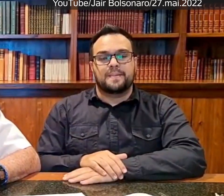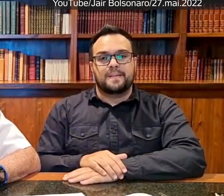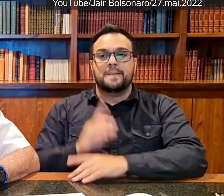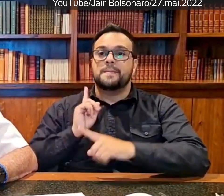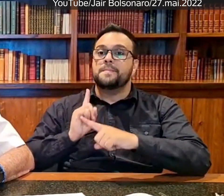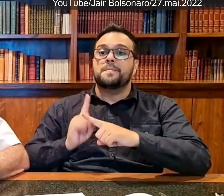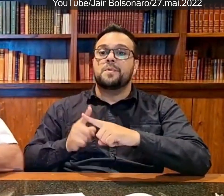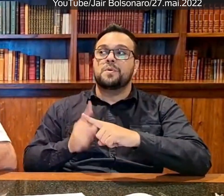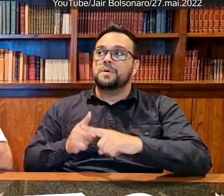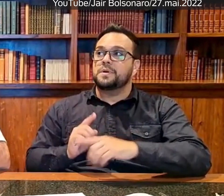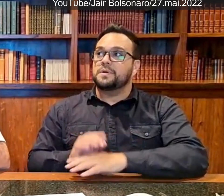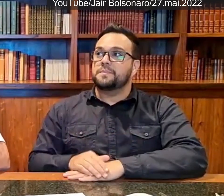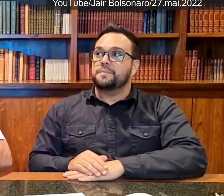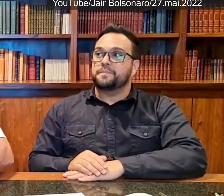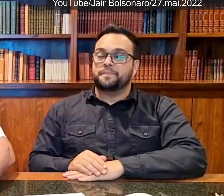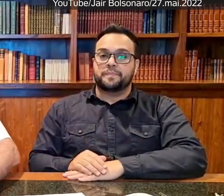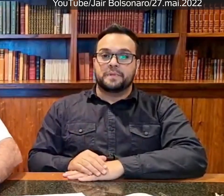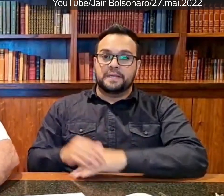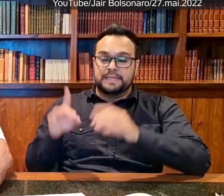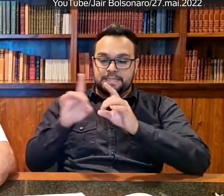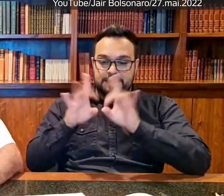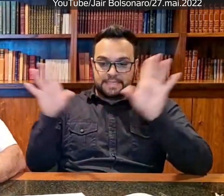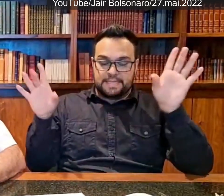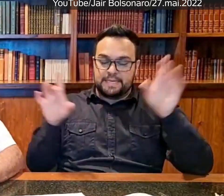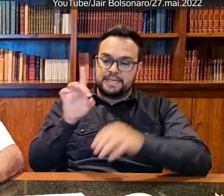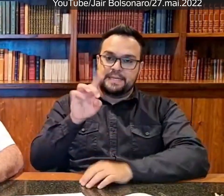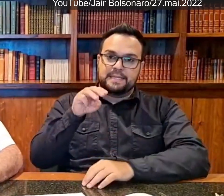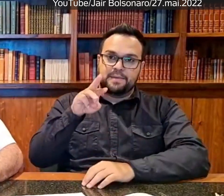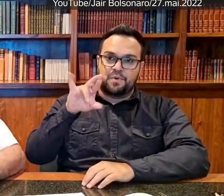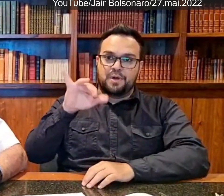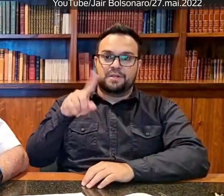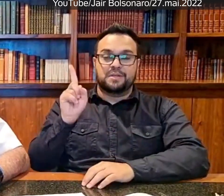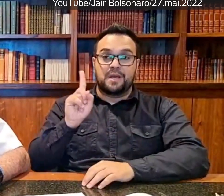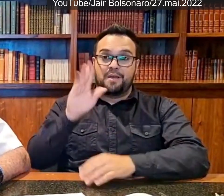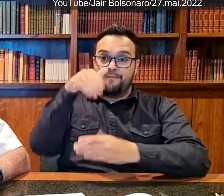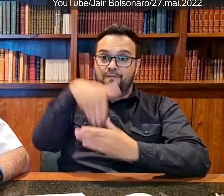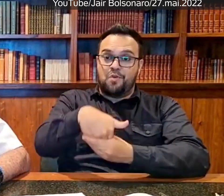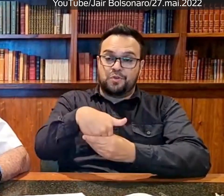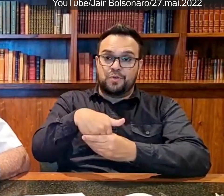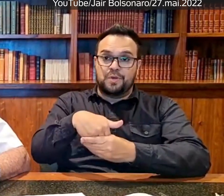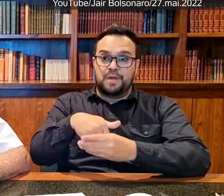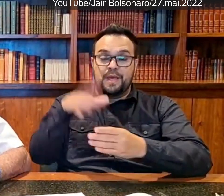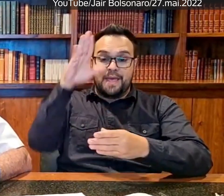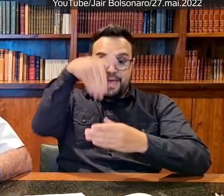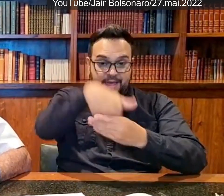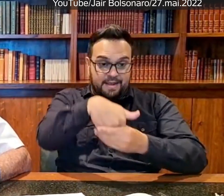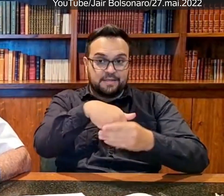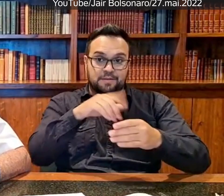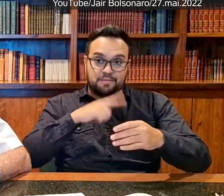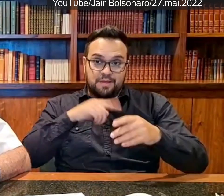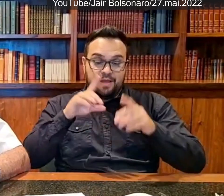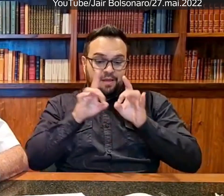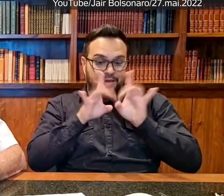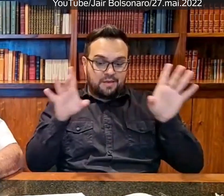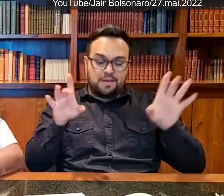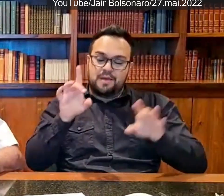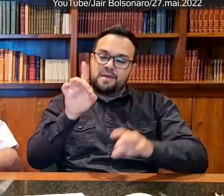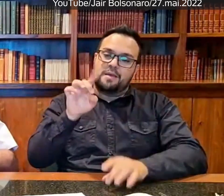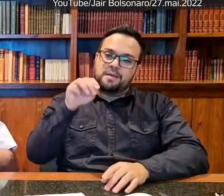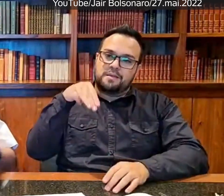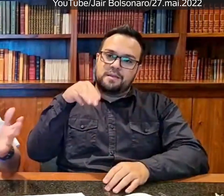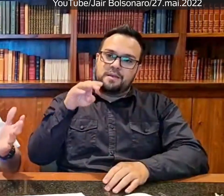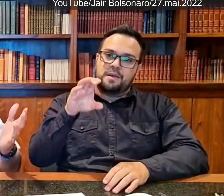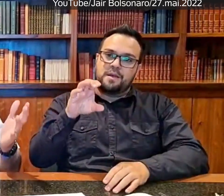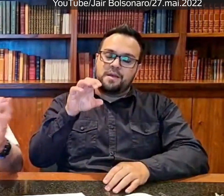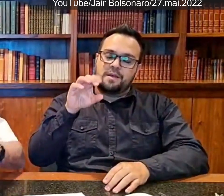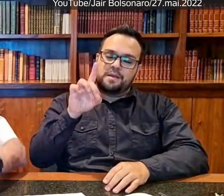Porque, afinal de contas, a alma da democracia é o voto. E eleições democráticas,